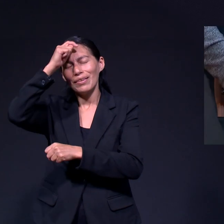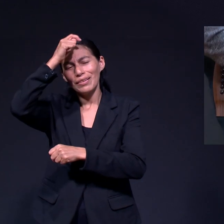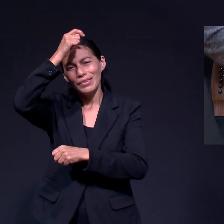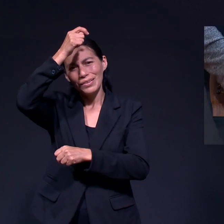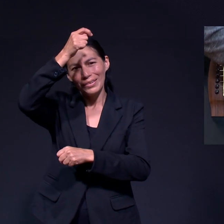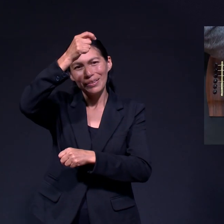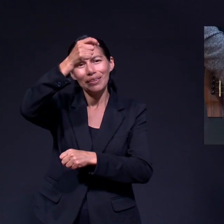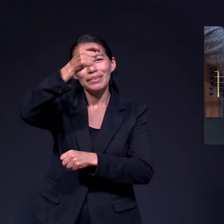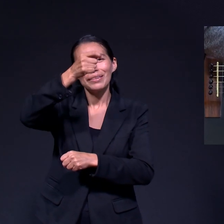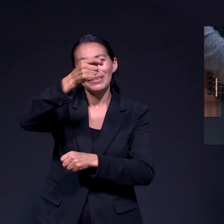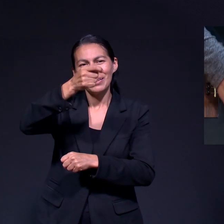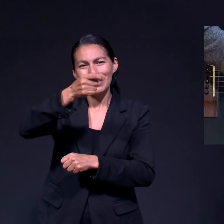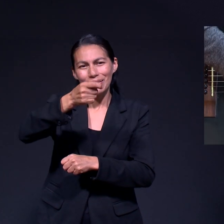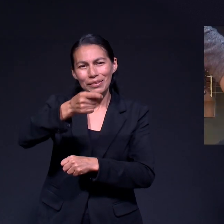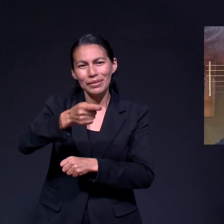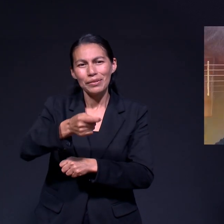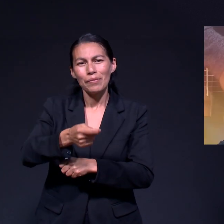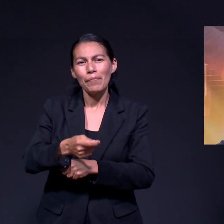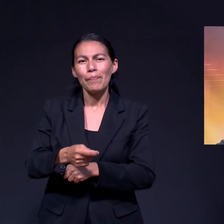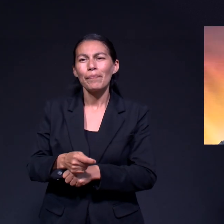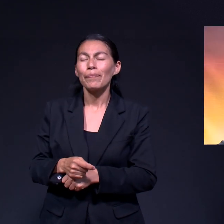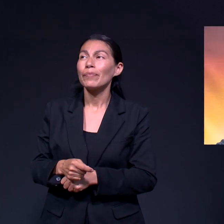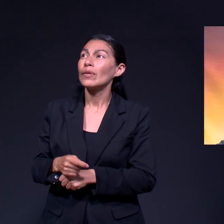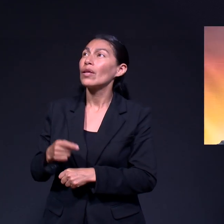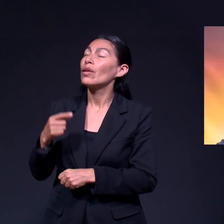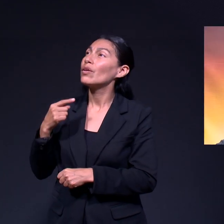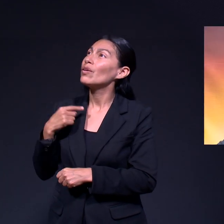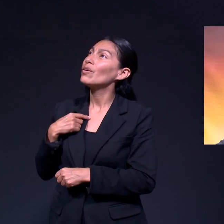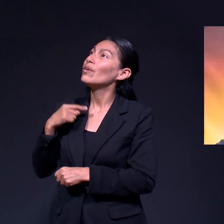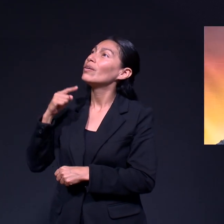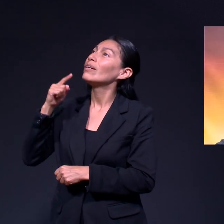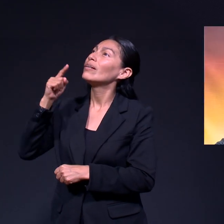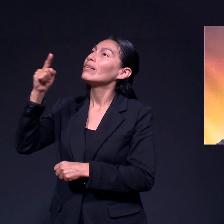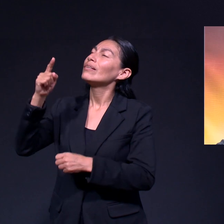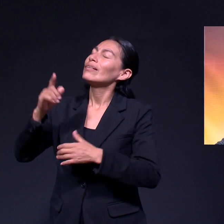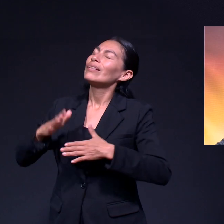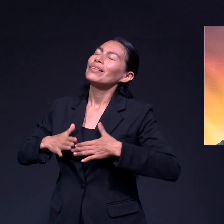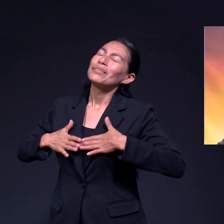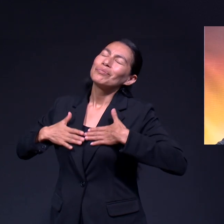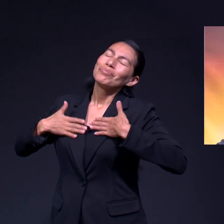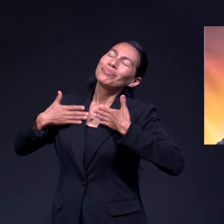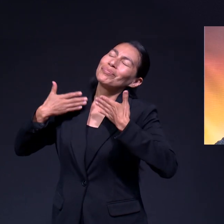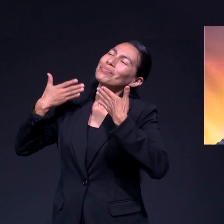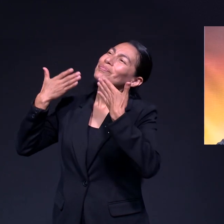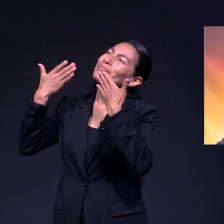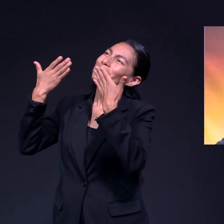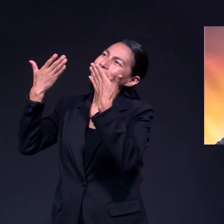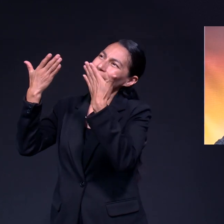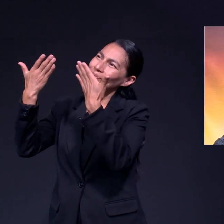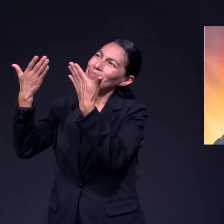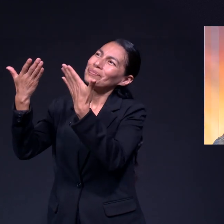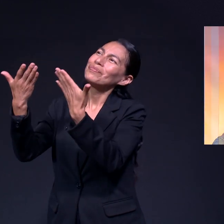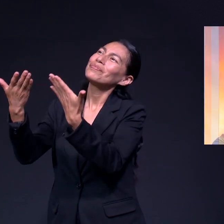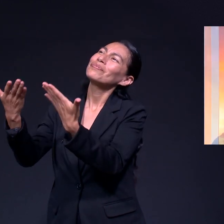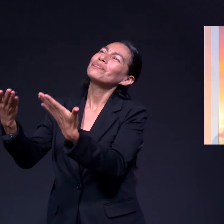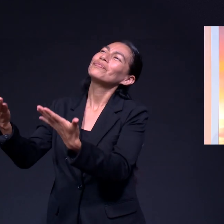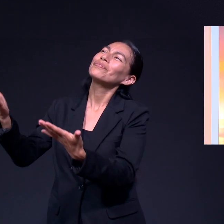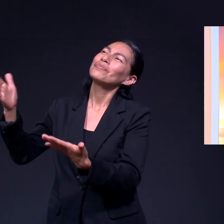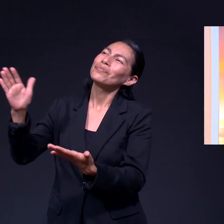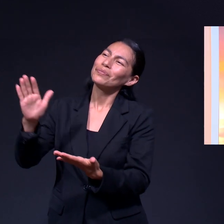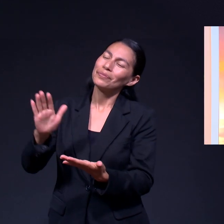Jehová En quien confiaré